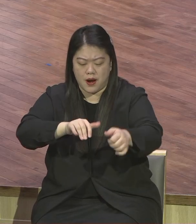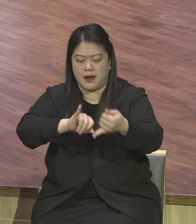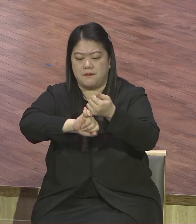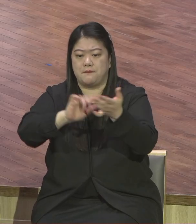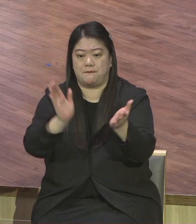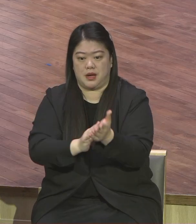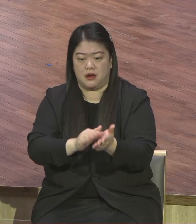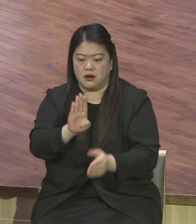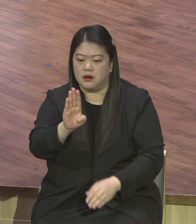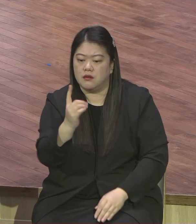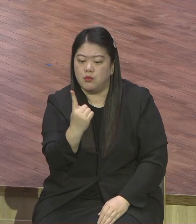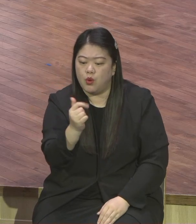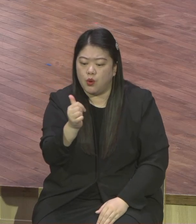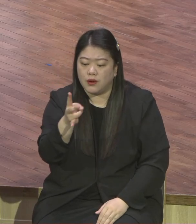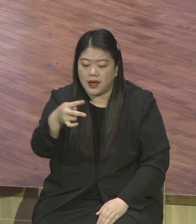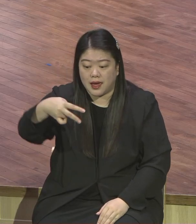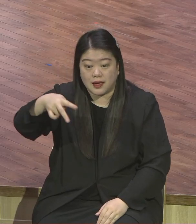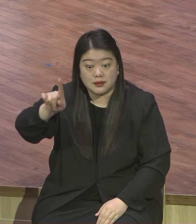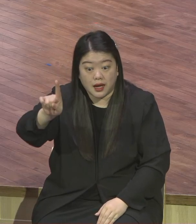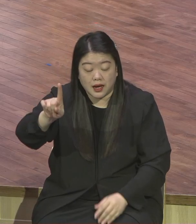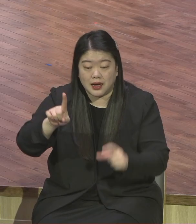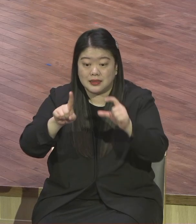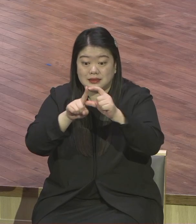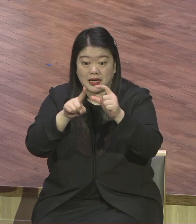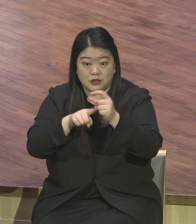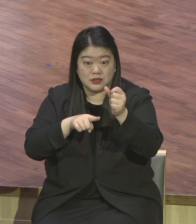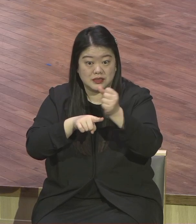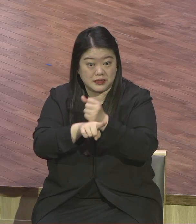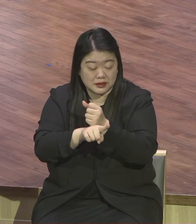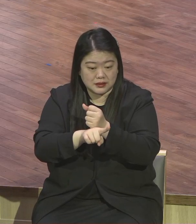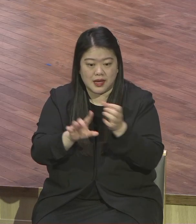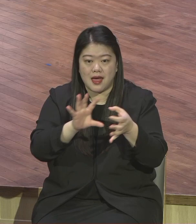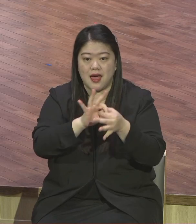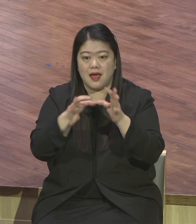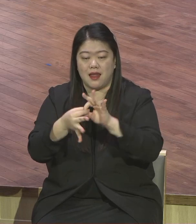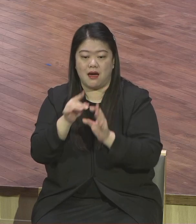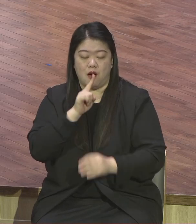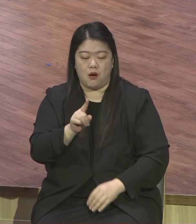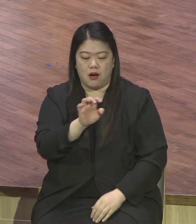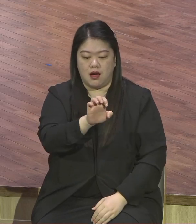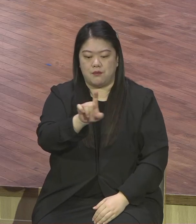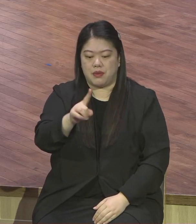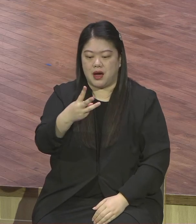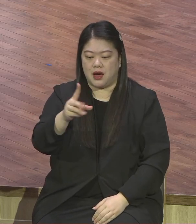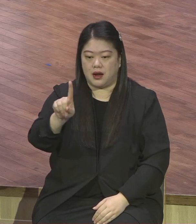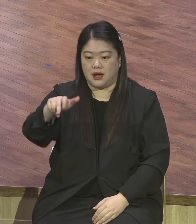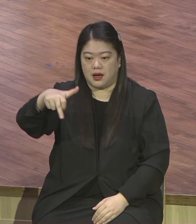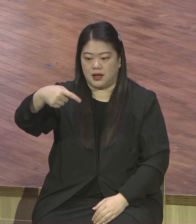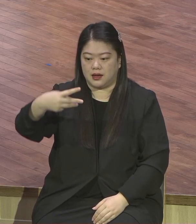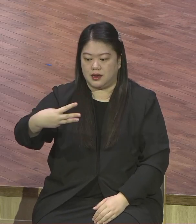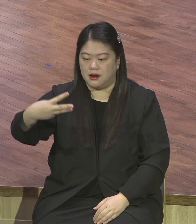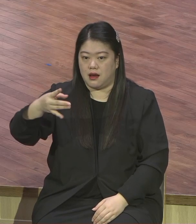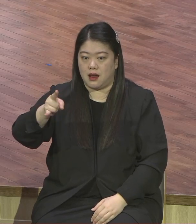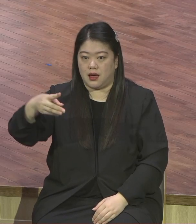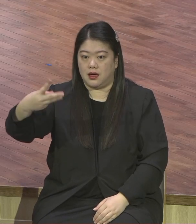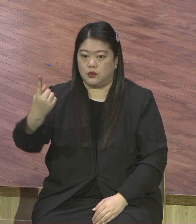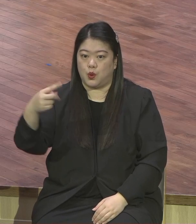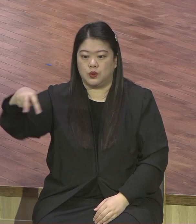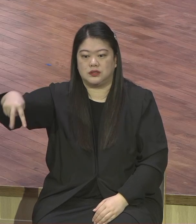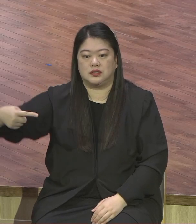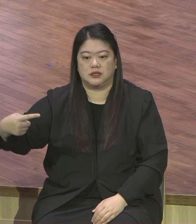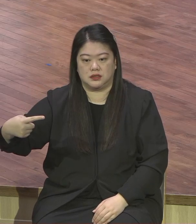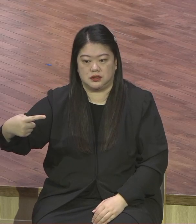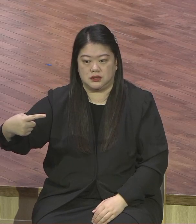보낸다. 보혜사라 이 말은 헬라 말로 파라클레토스라고 합니다. 이 말은 우리